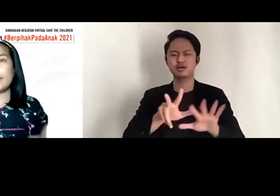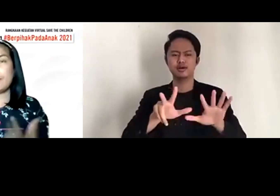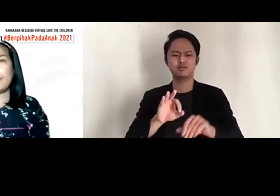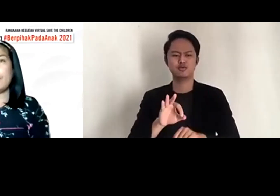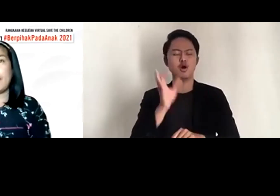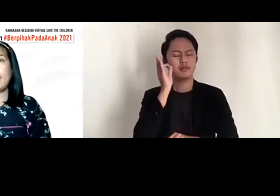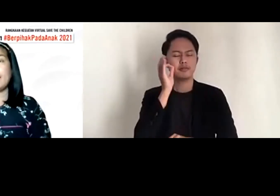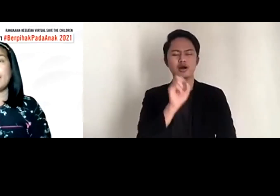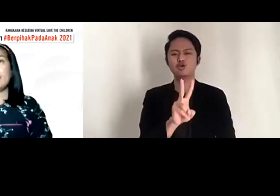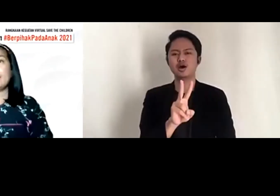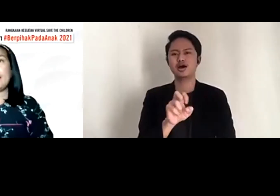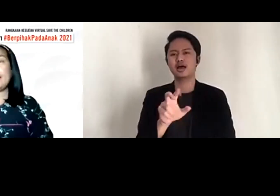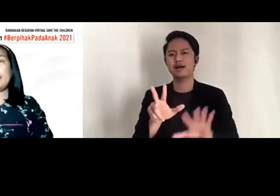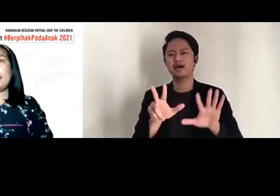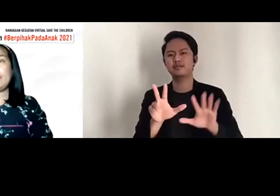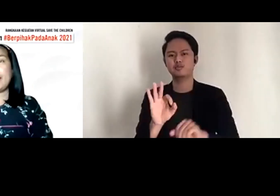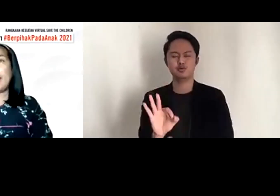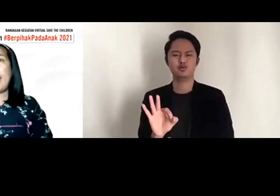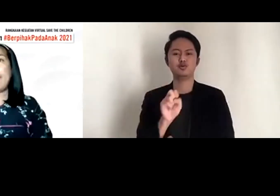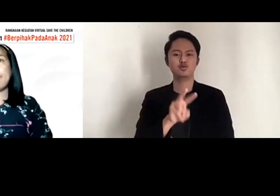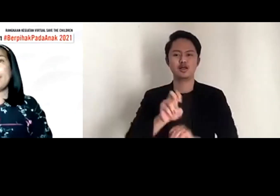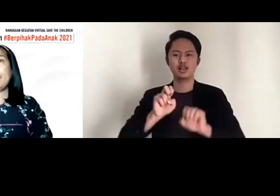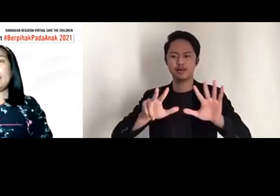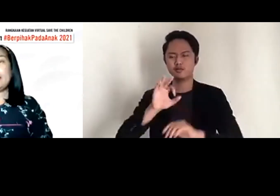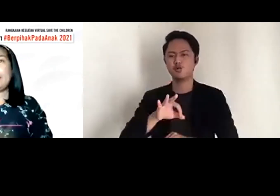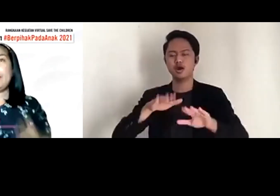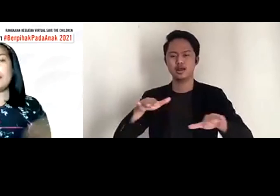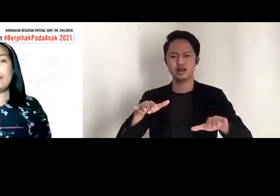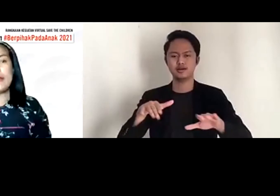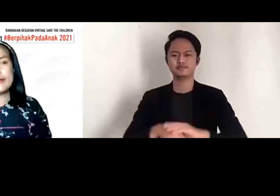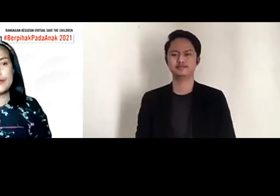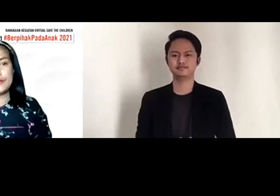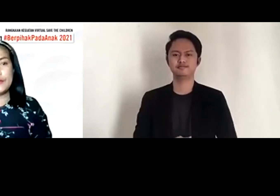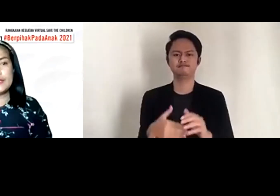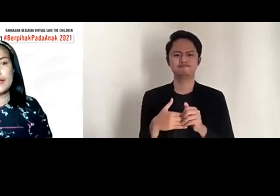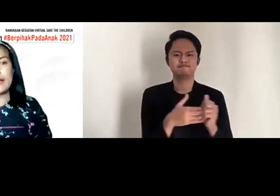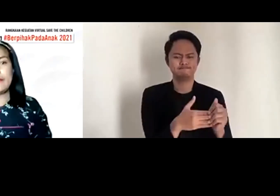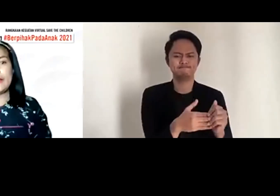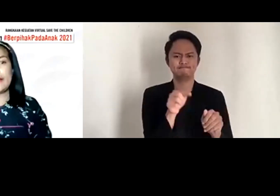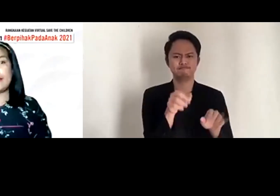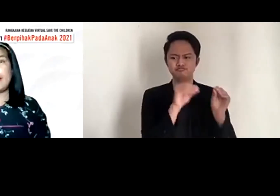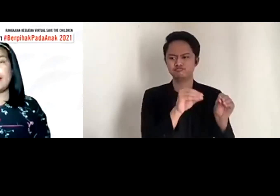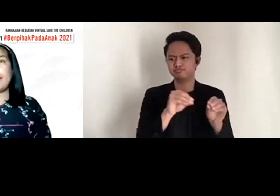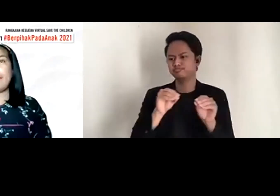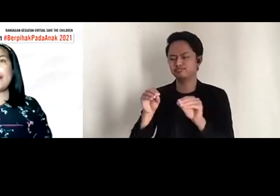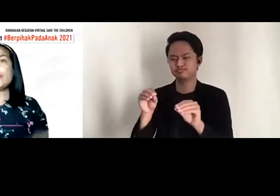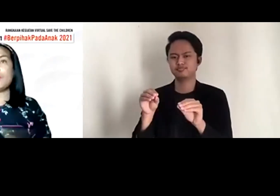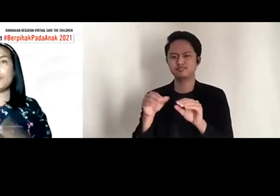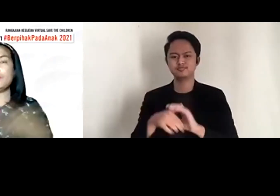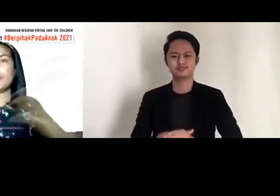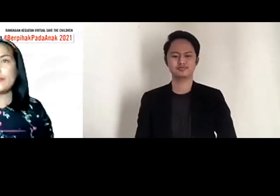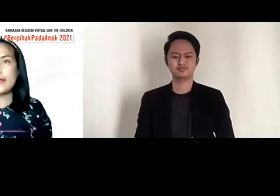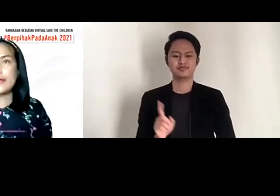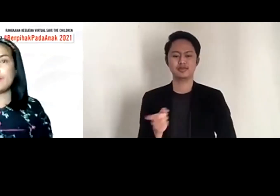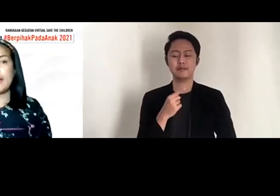280 anak, dan ini mereka ini dibimbing, dibina di situ. Jadi kami karena basis